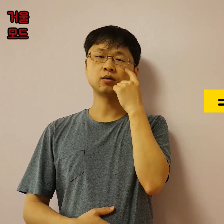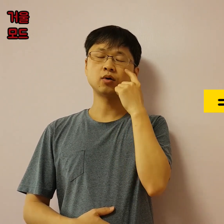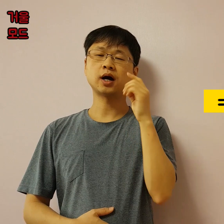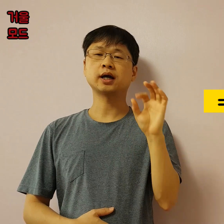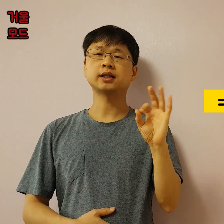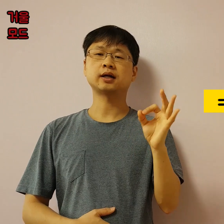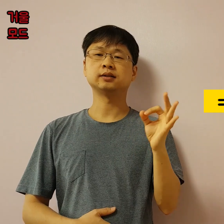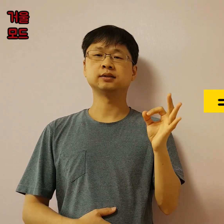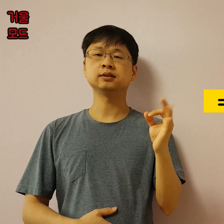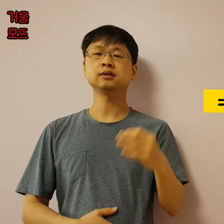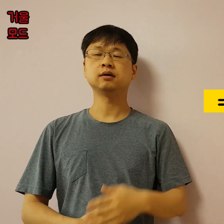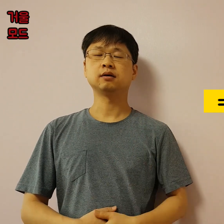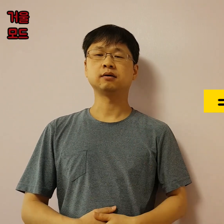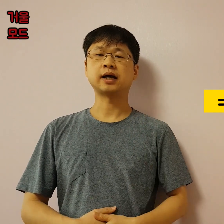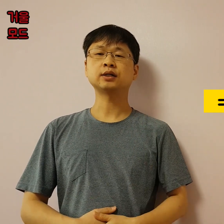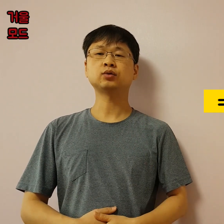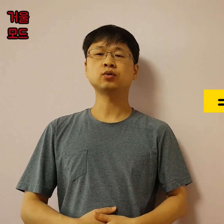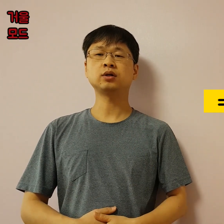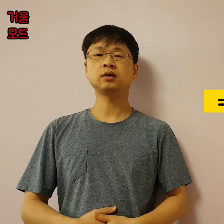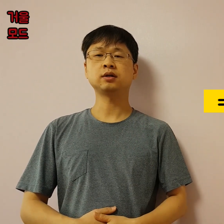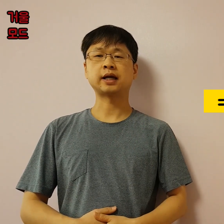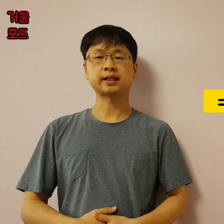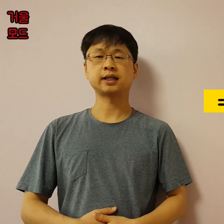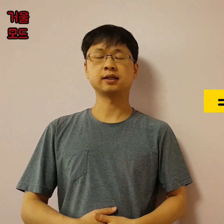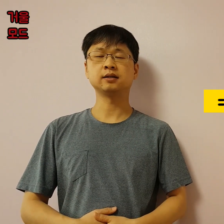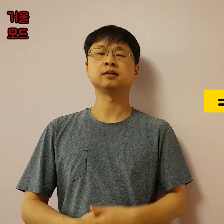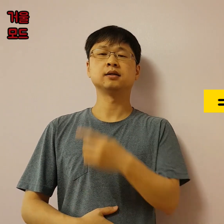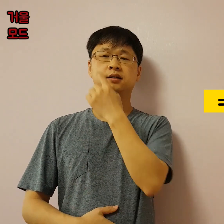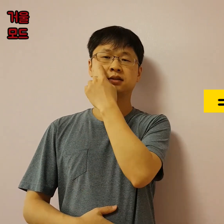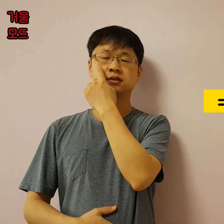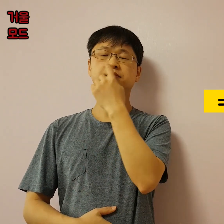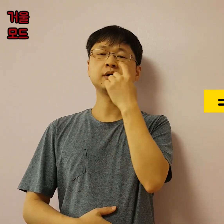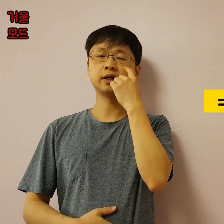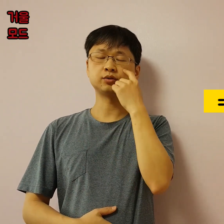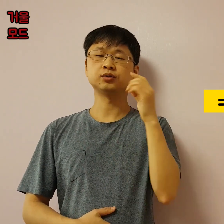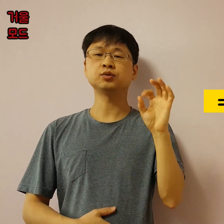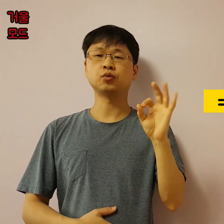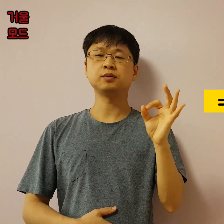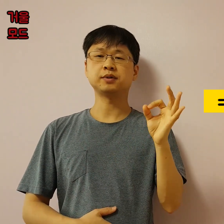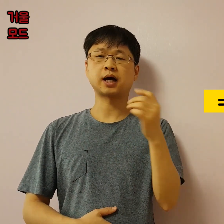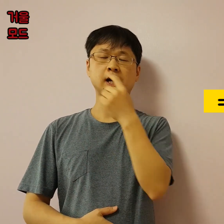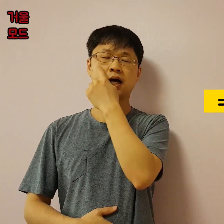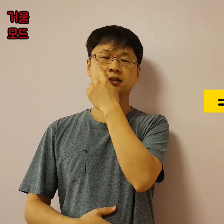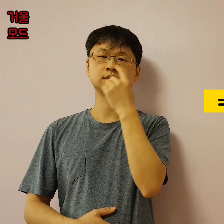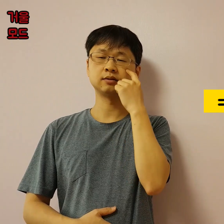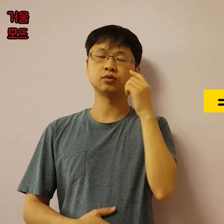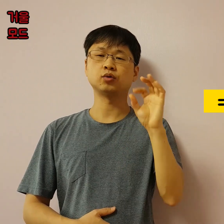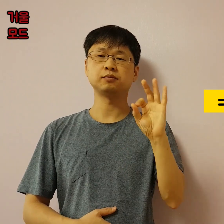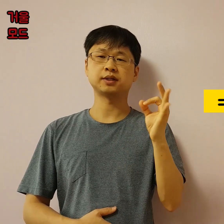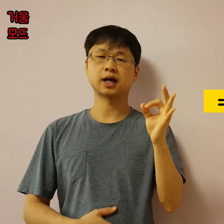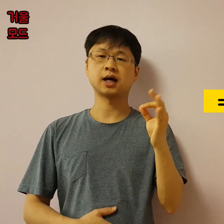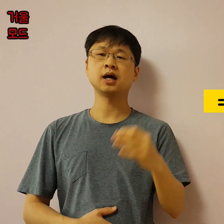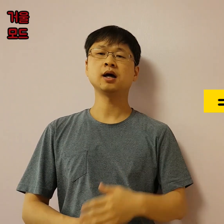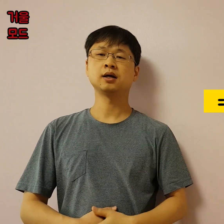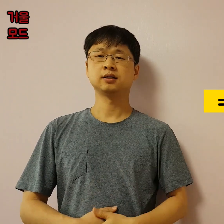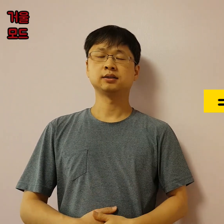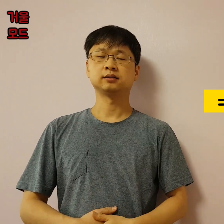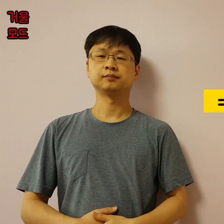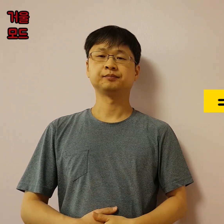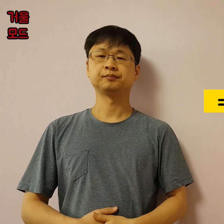꼭 하겠다는 약속을 나타내는 증명해주는 돈입니다. 증거돈입니다.